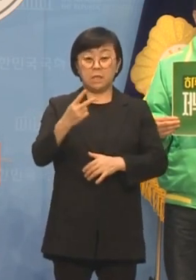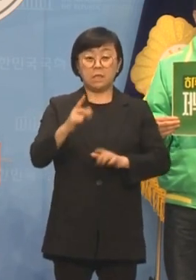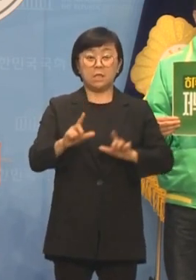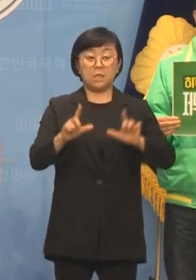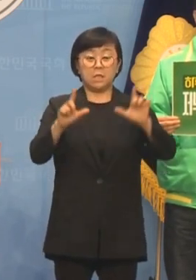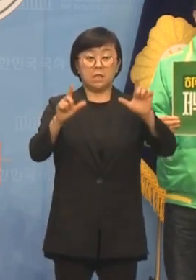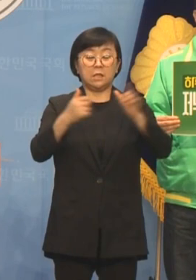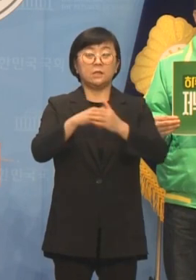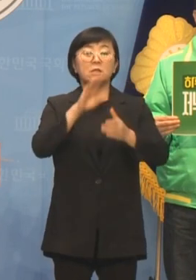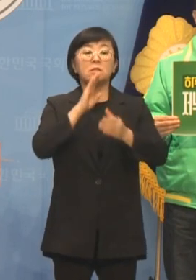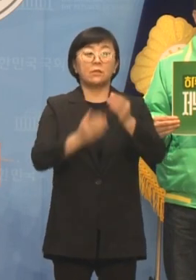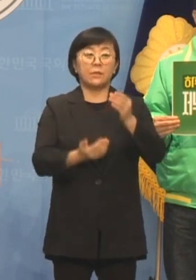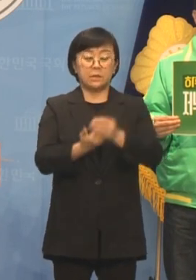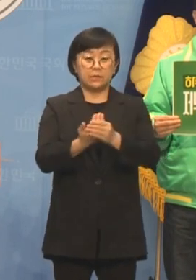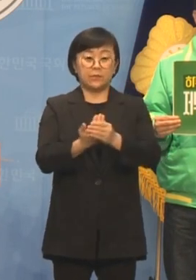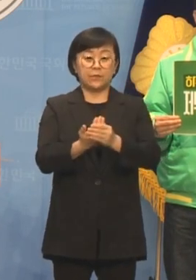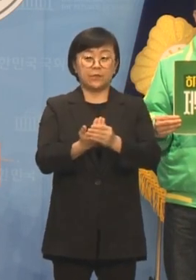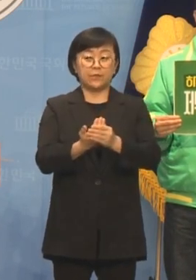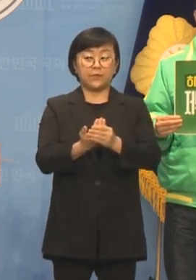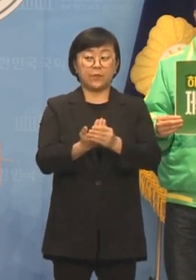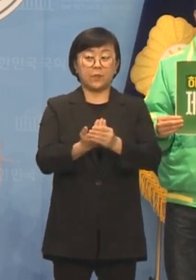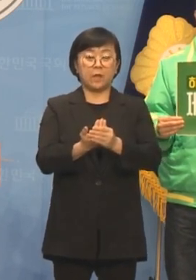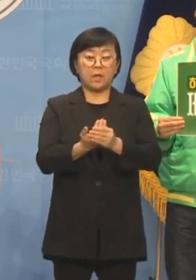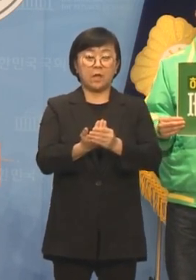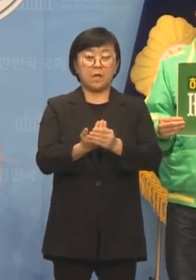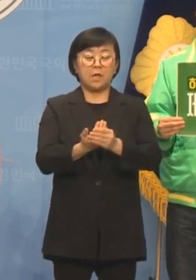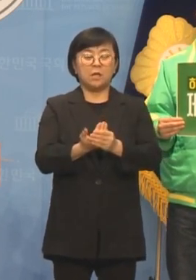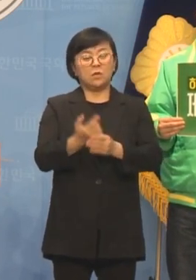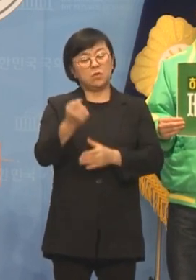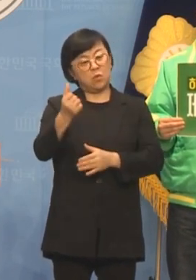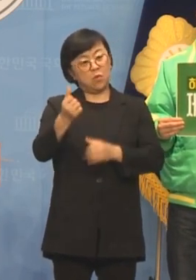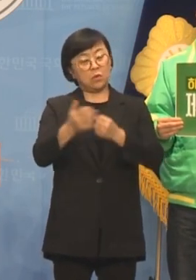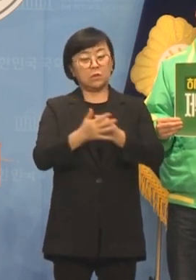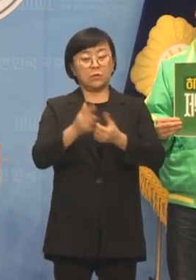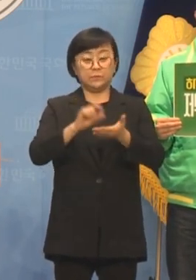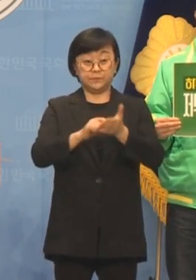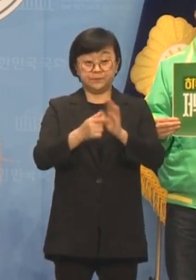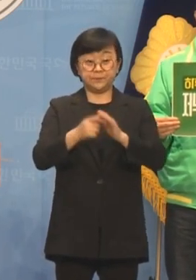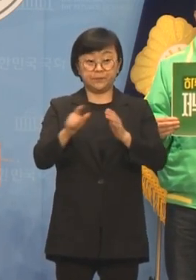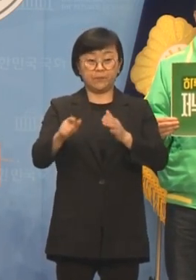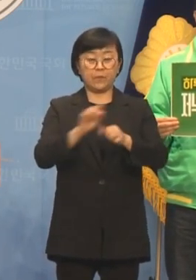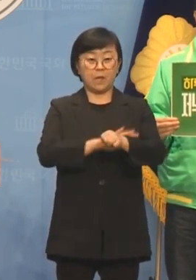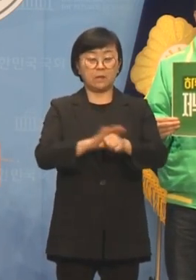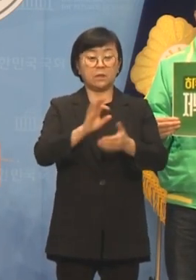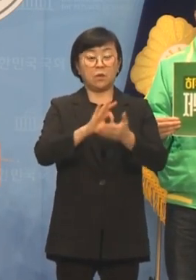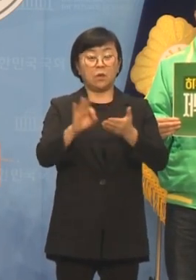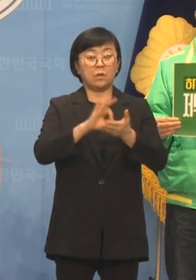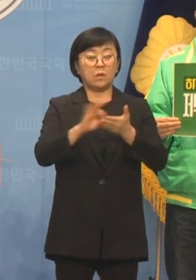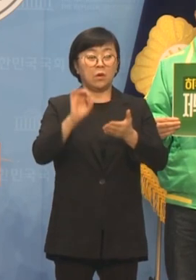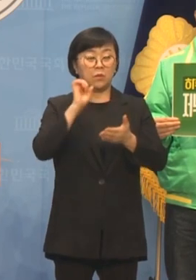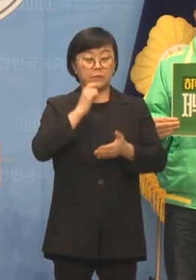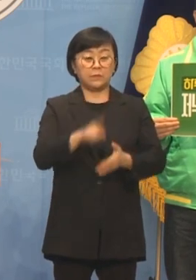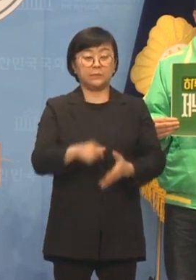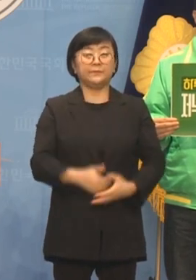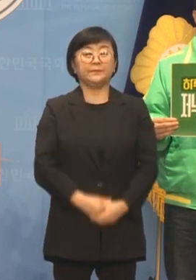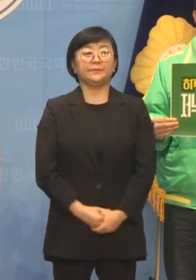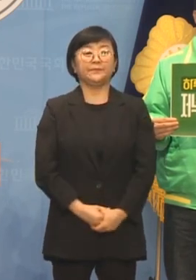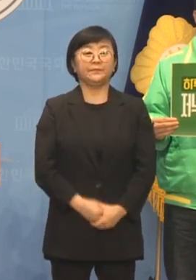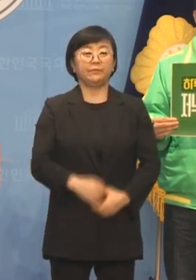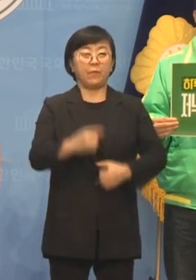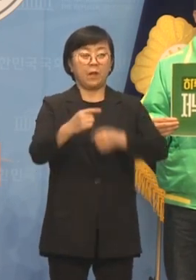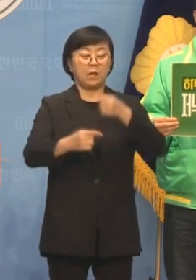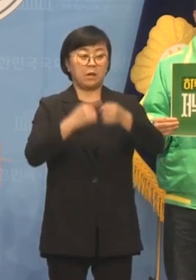실제 발생해 어 발생일 수가 적고 그마저도 제대로 사용하기가 매우 힘듭니다